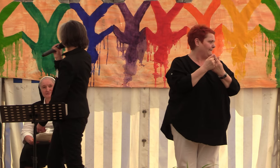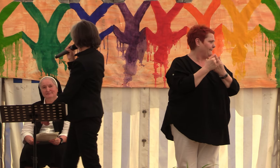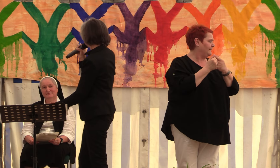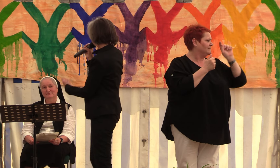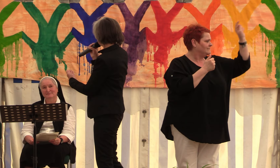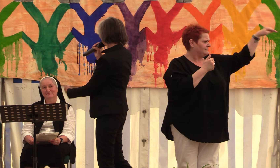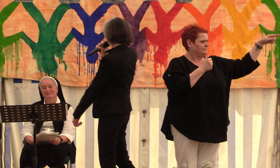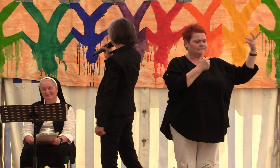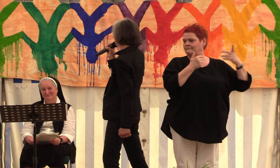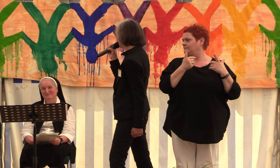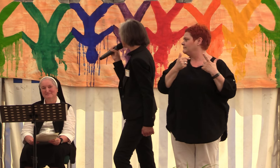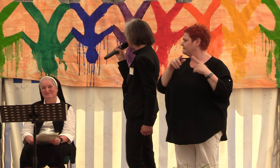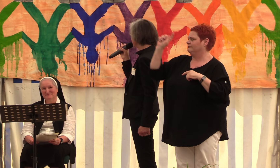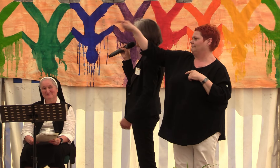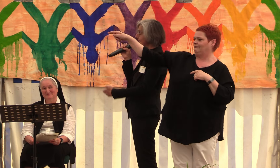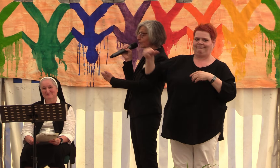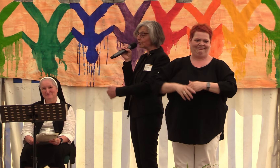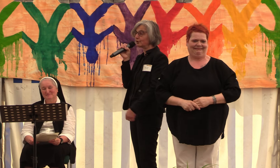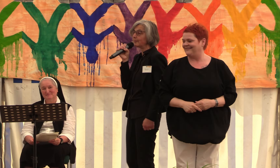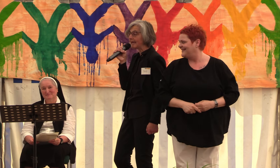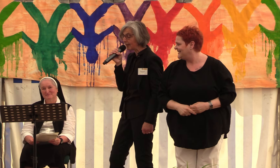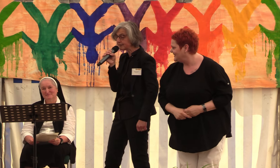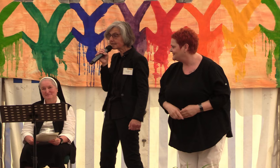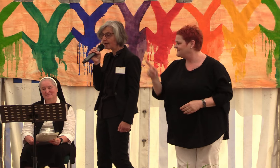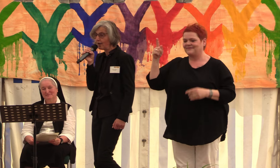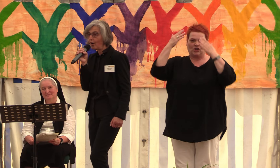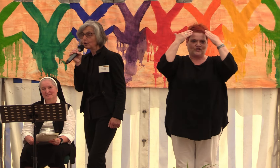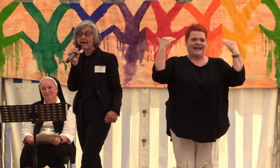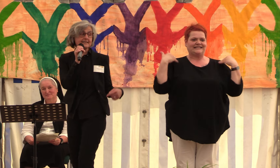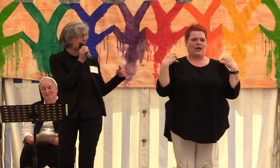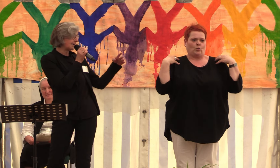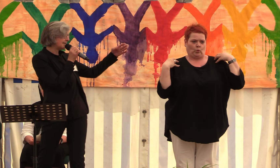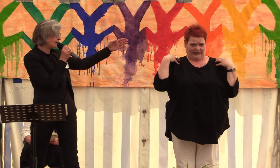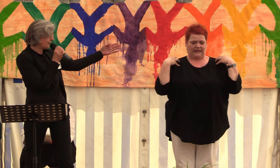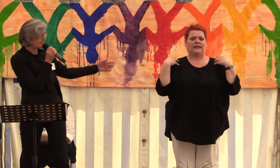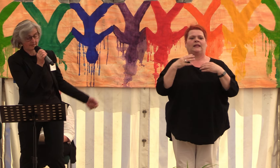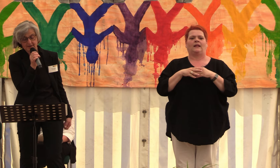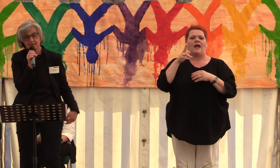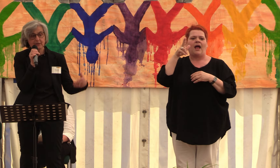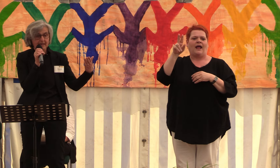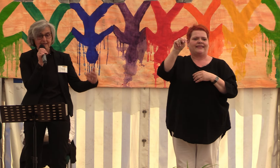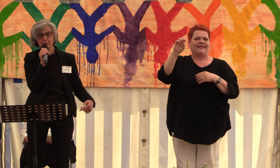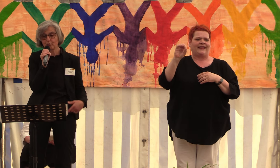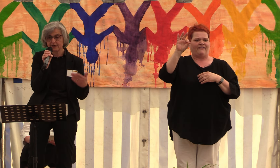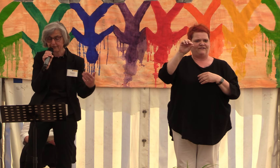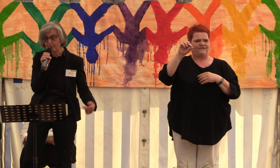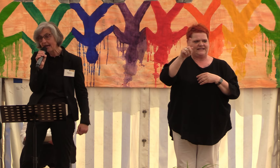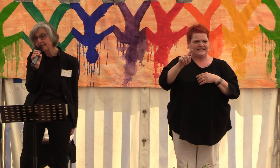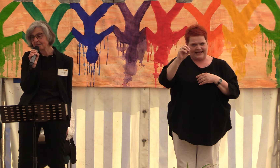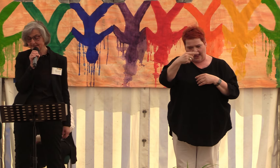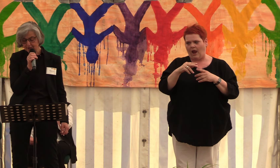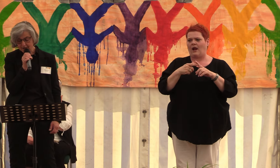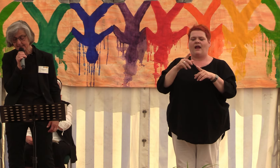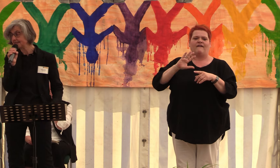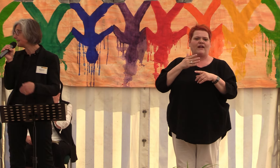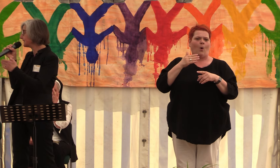hier hinten sitzen, unter der Leitung von Schwester Ruth und dem Herrn Nefzger und all den Aktiven, dem Gebärdenchor der Frau